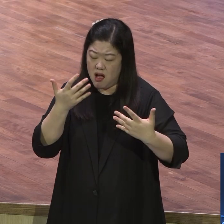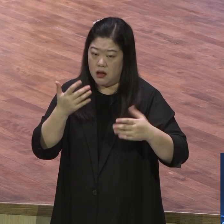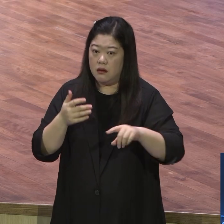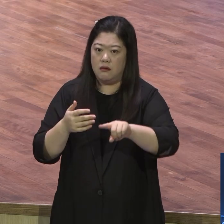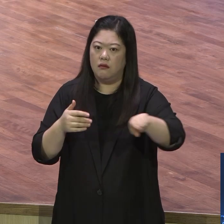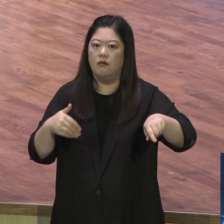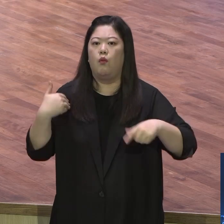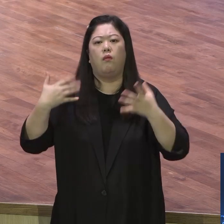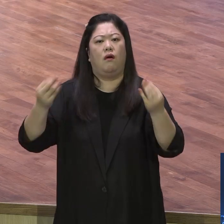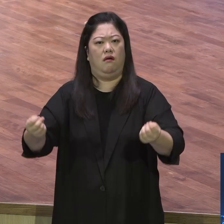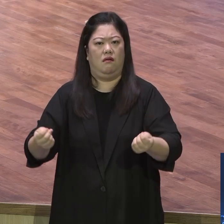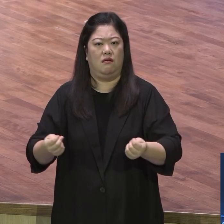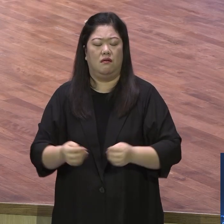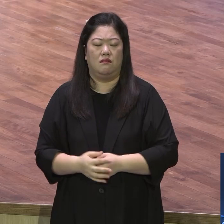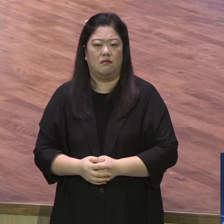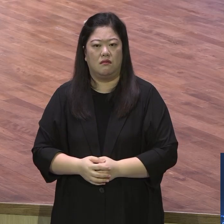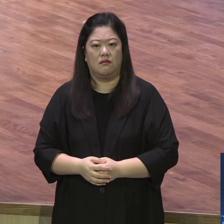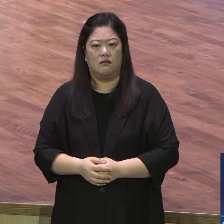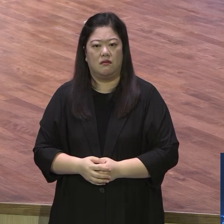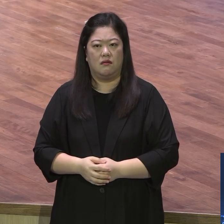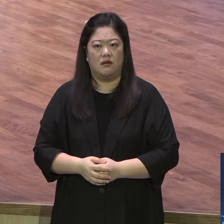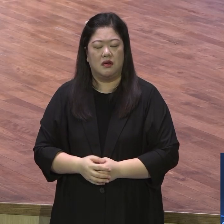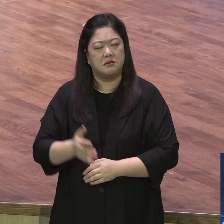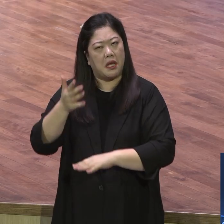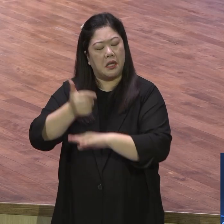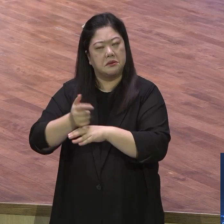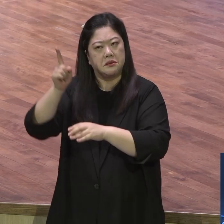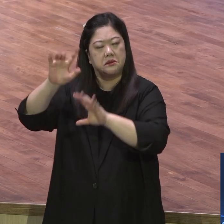죄의 삶에 대한 얼마나 불행합니까